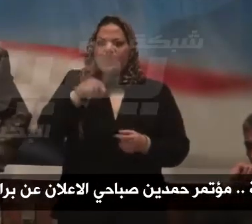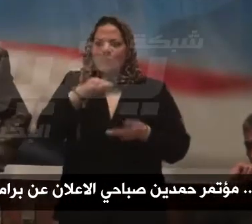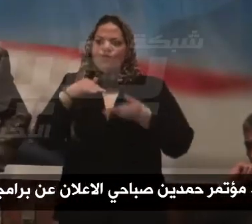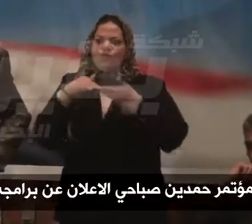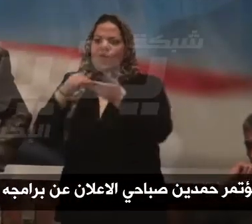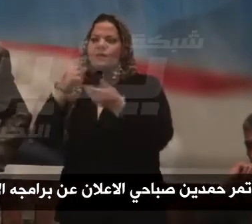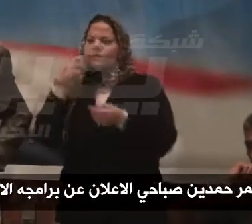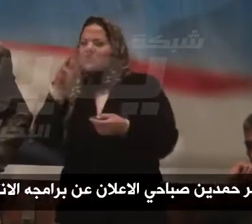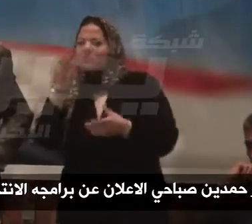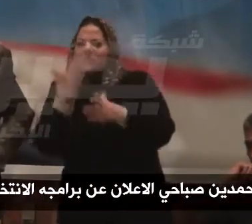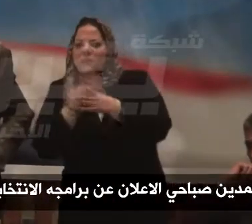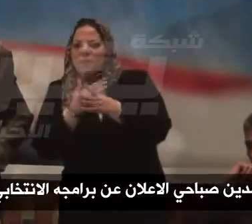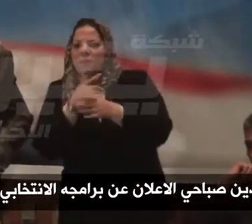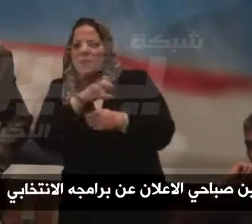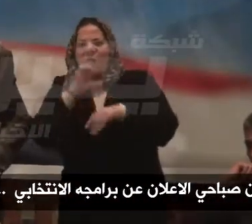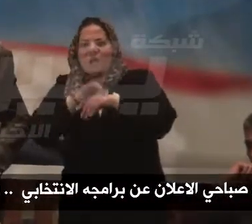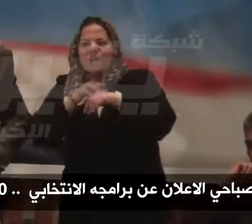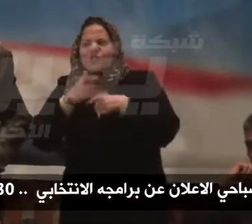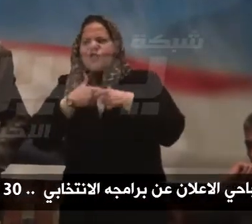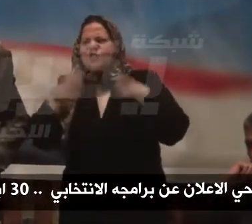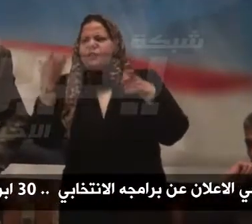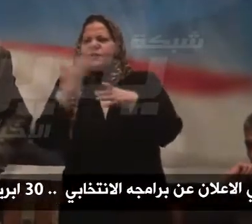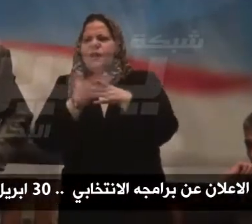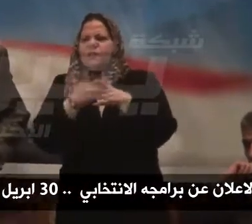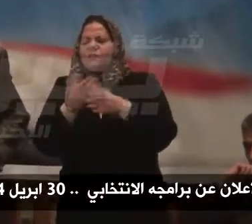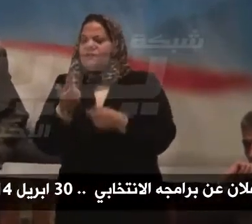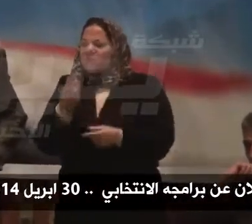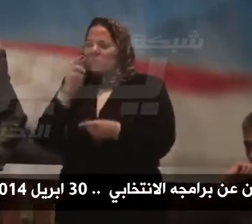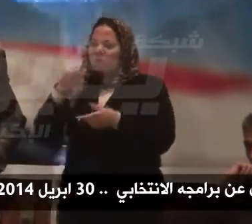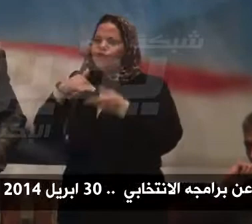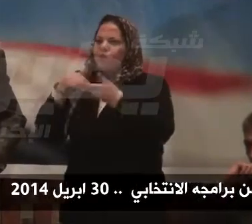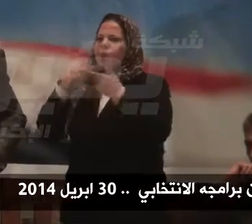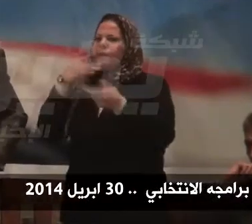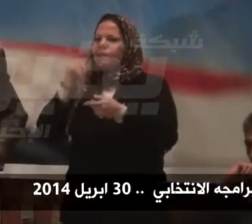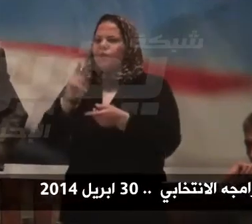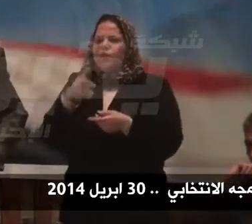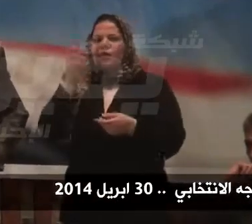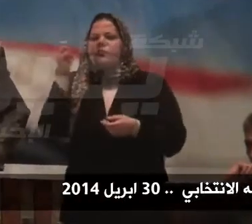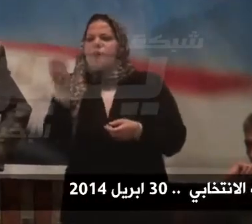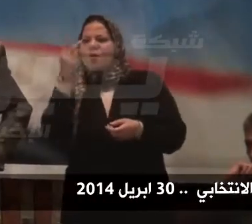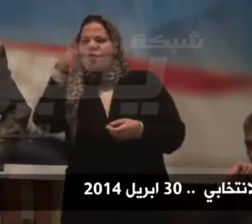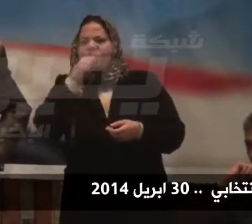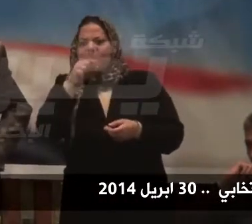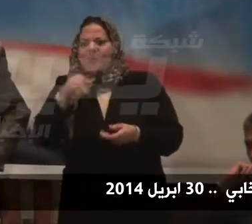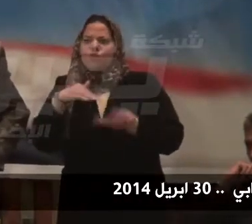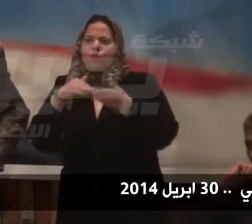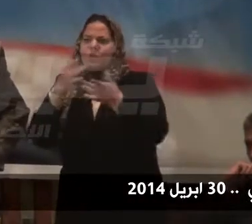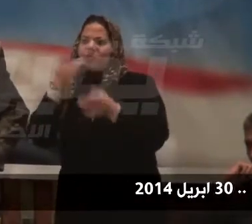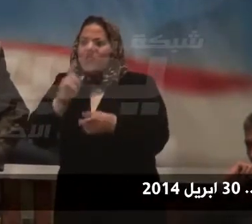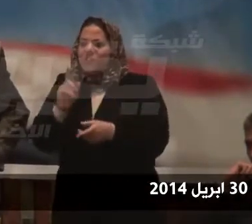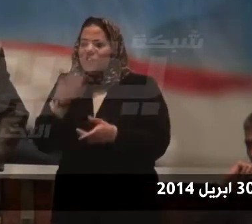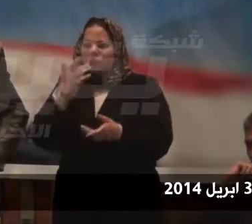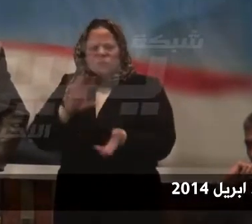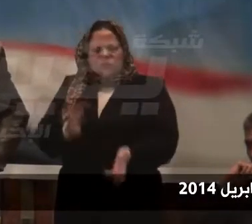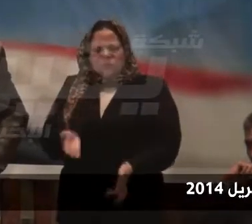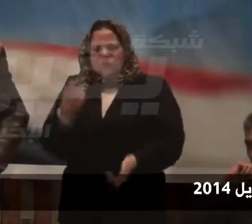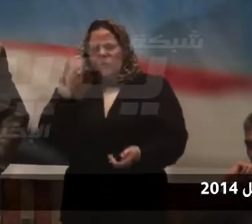الأداء، و 17% فقط لنقص الإمكانات. ولتحسين سوء الأداء